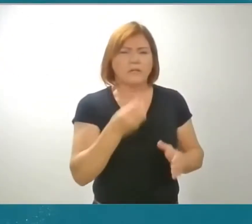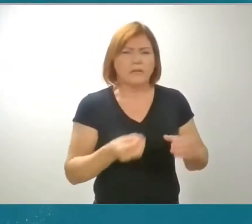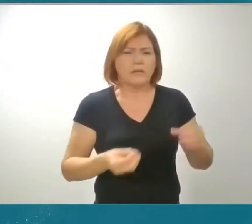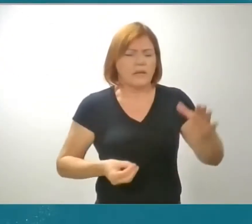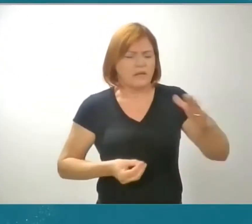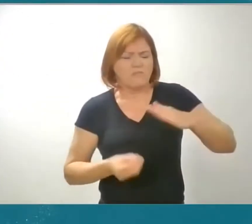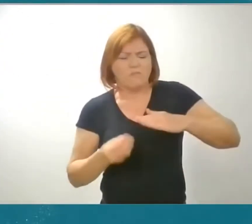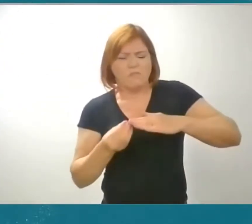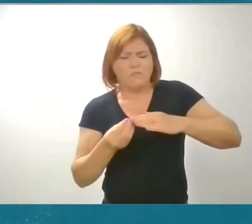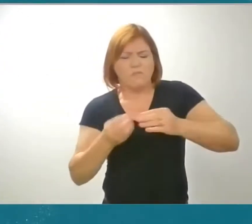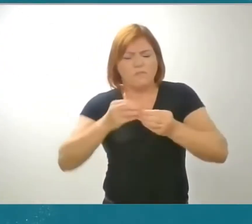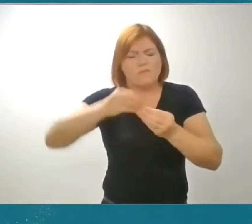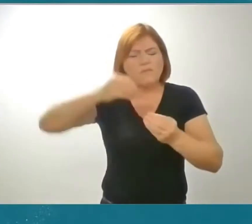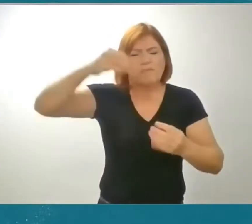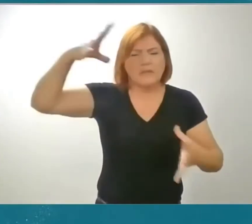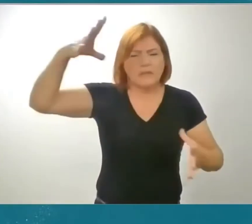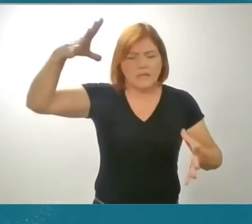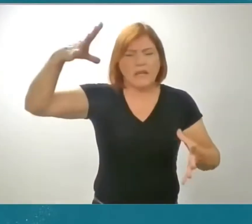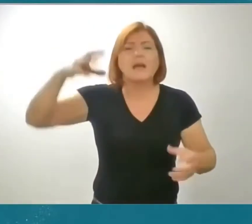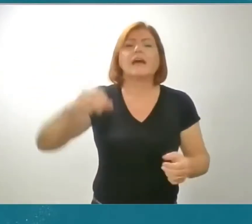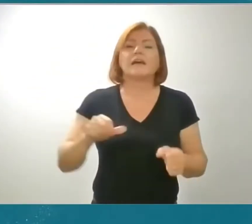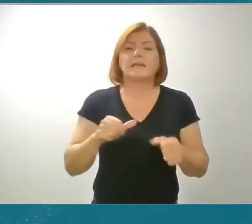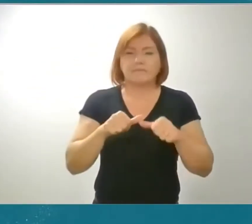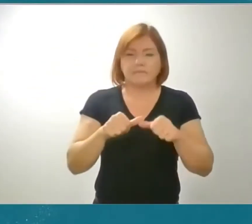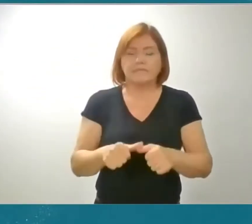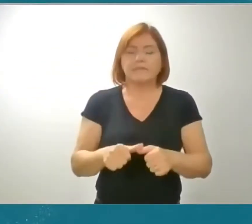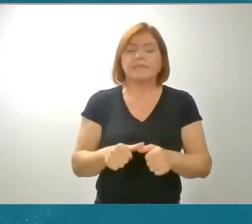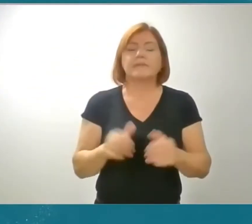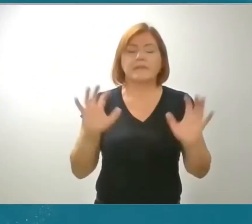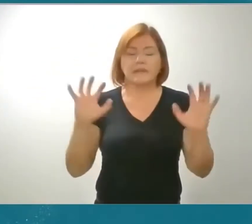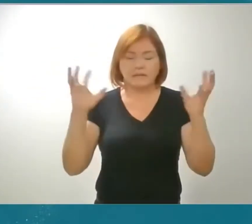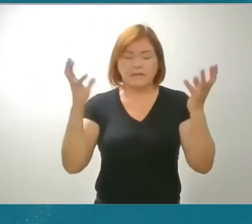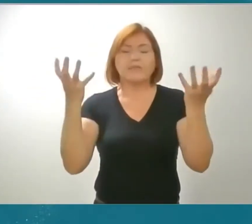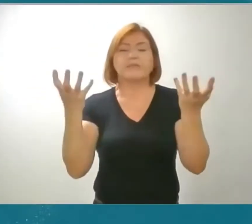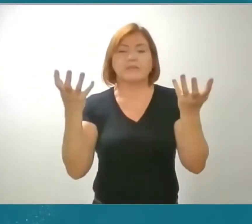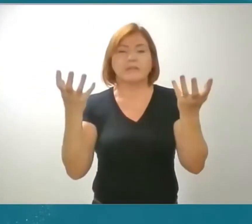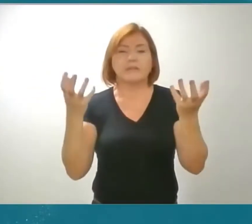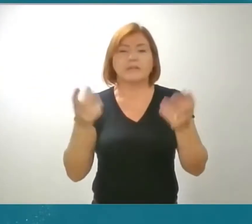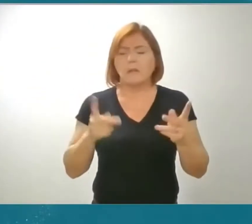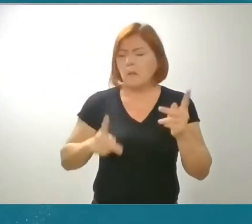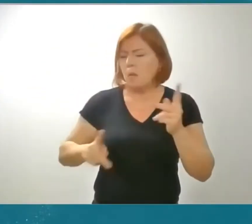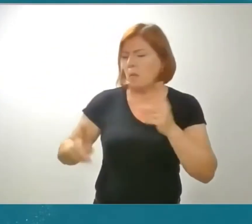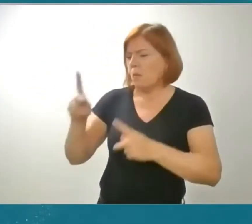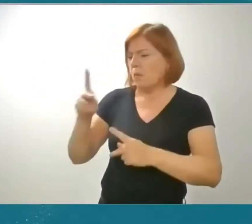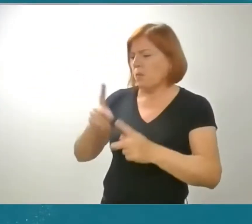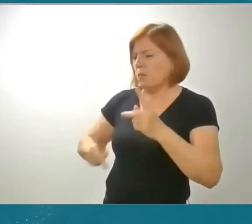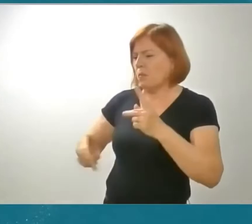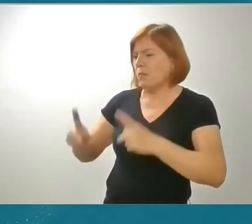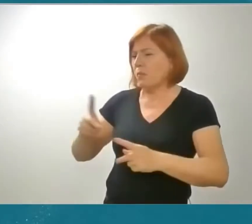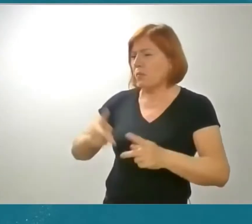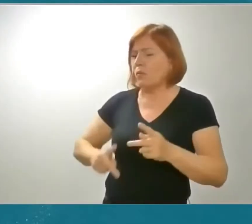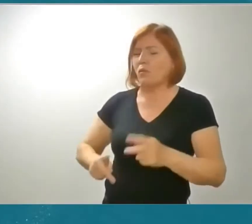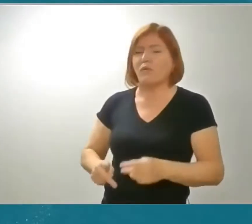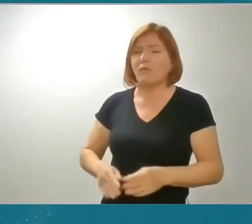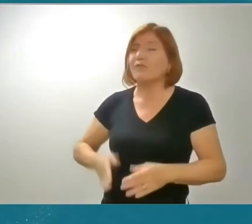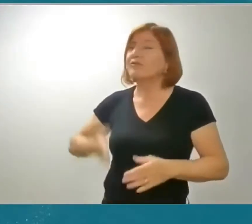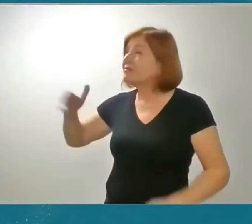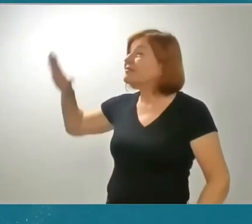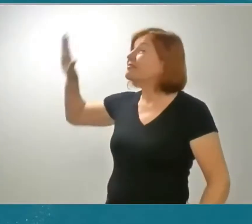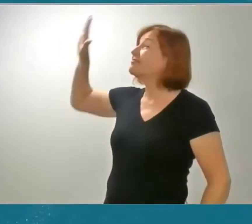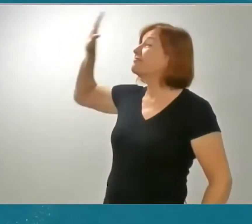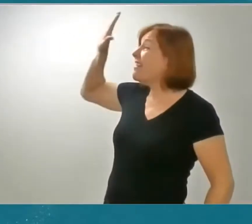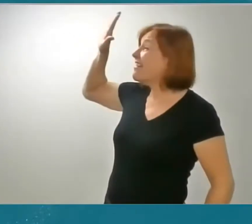e suas boas obras proclamadas à porta da cidade. Irmãos, eu fiz questão de abrir